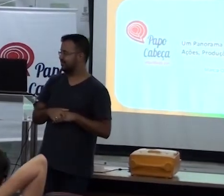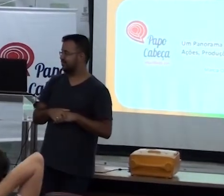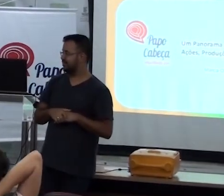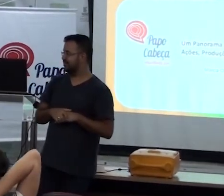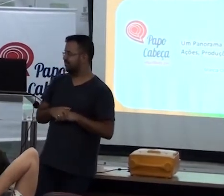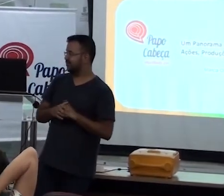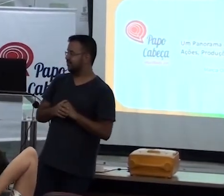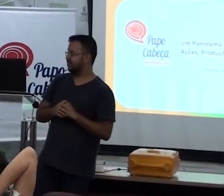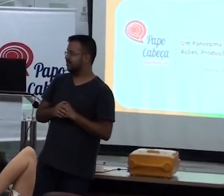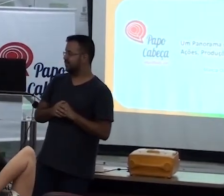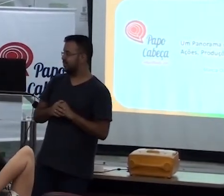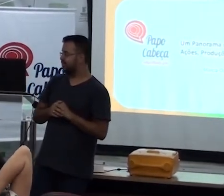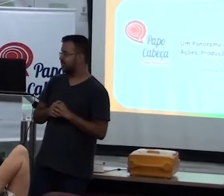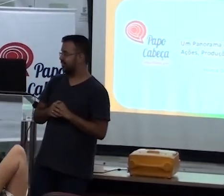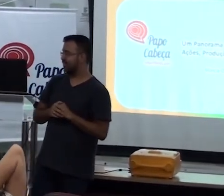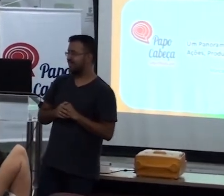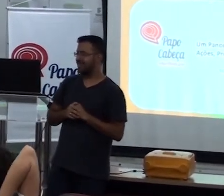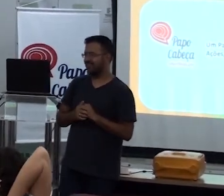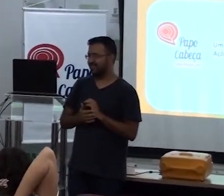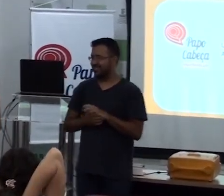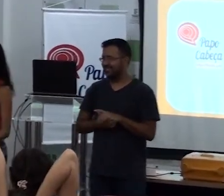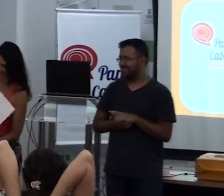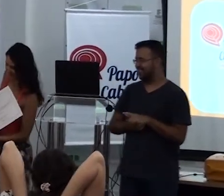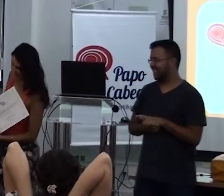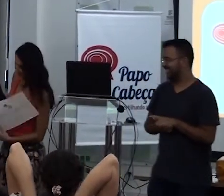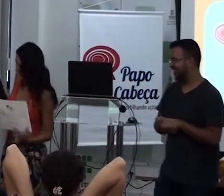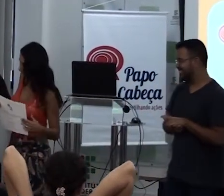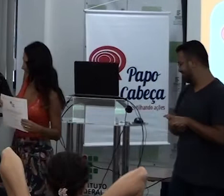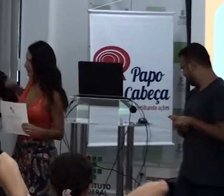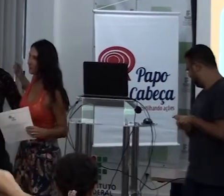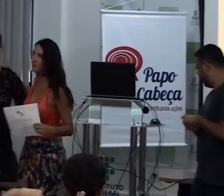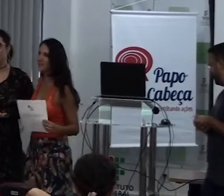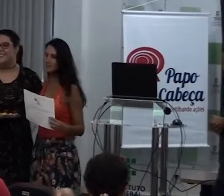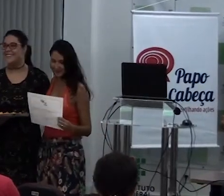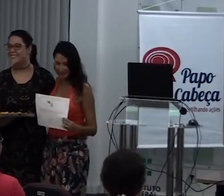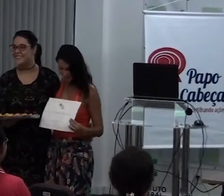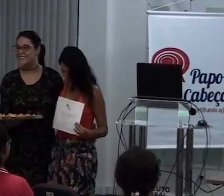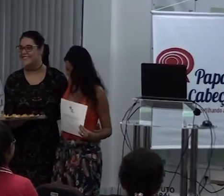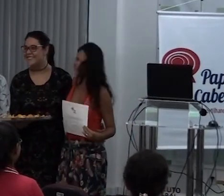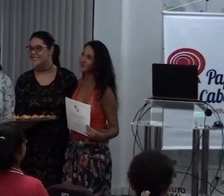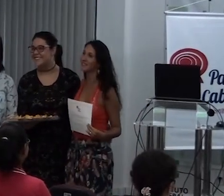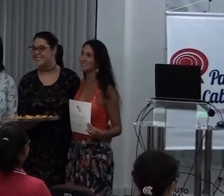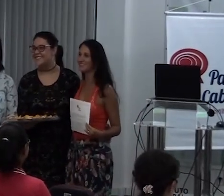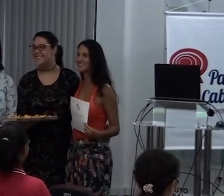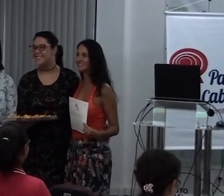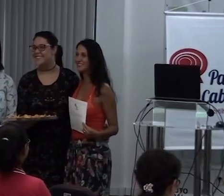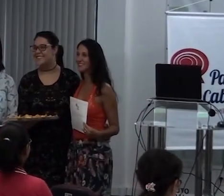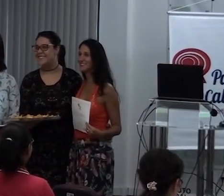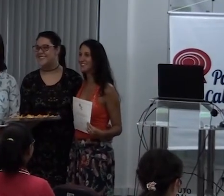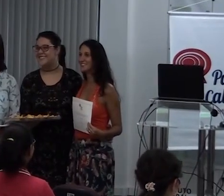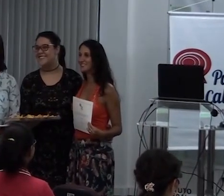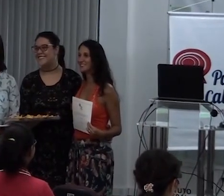trabalho. Não sei se vai sair na foto. Pois é, mas sim. Eu sou eu mesmo, eu peço na